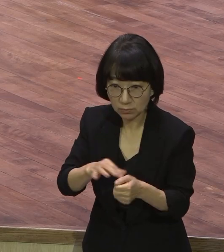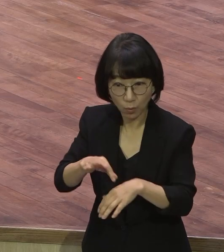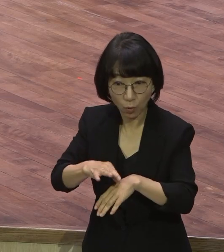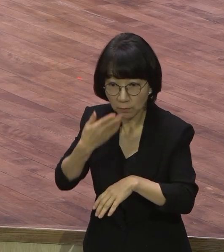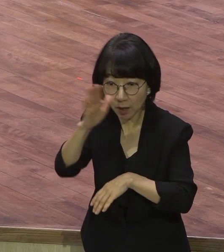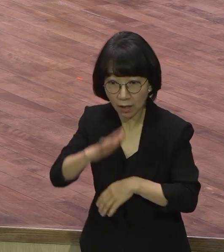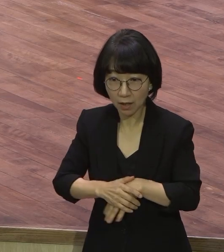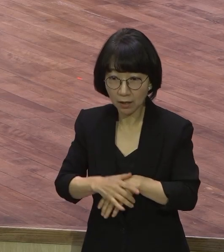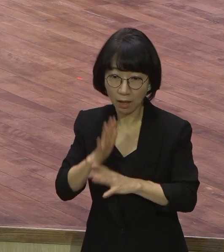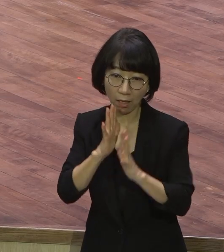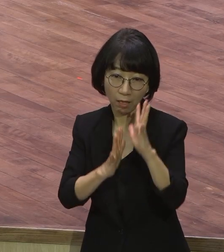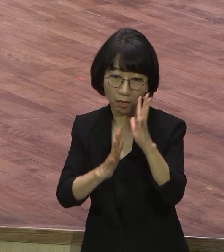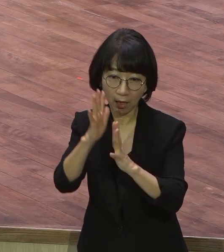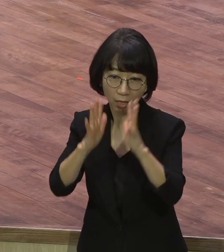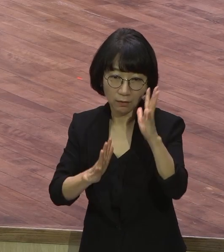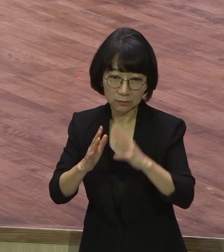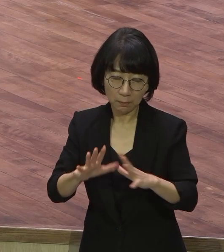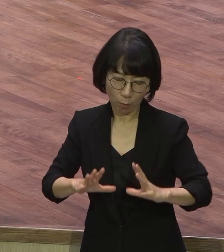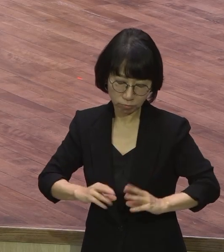가장 식이넘